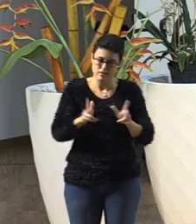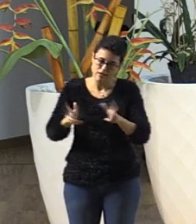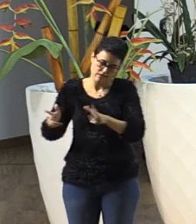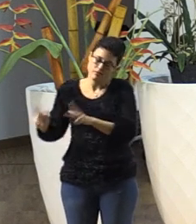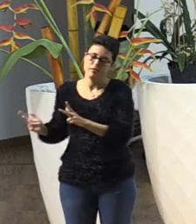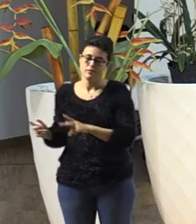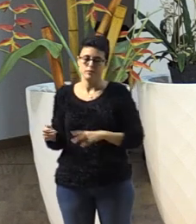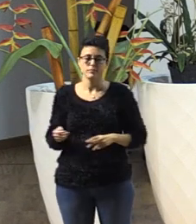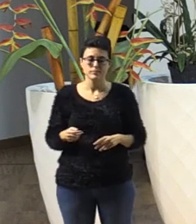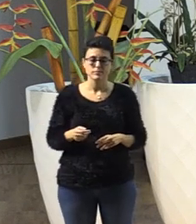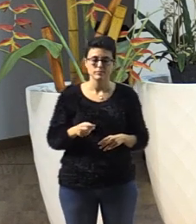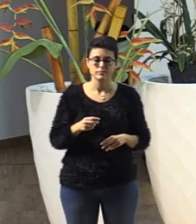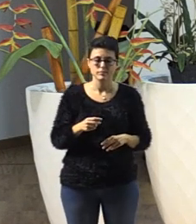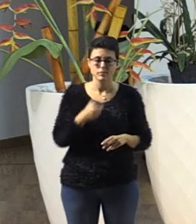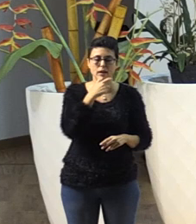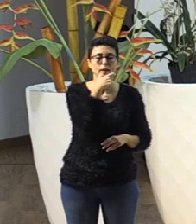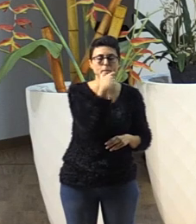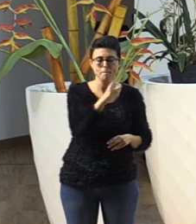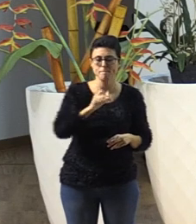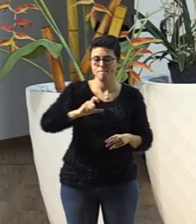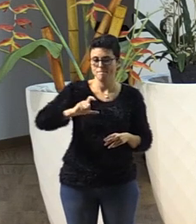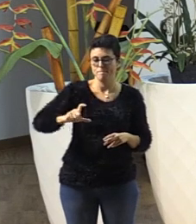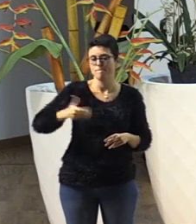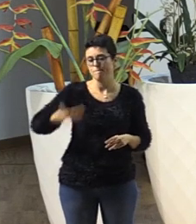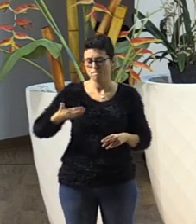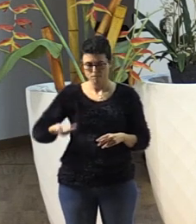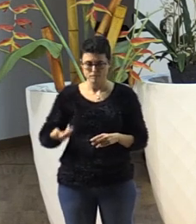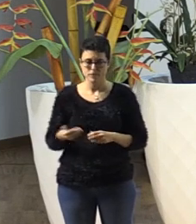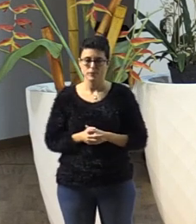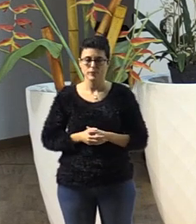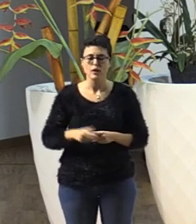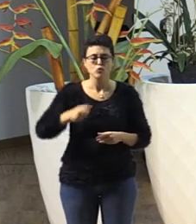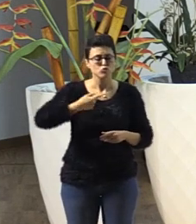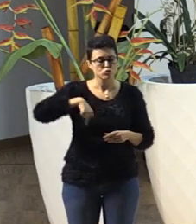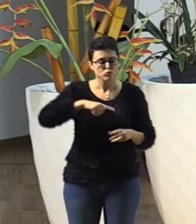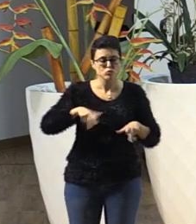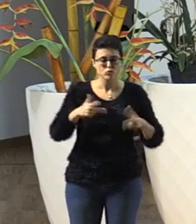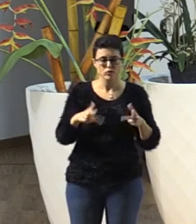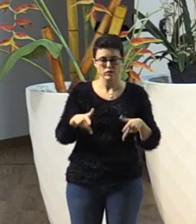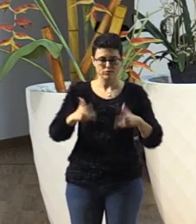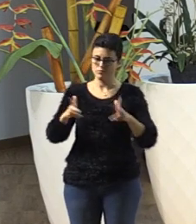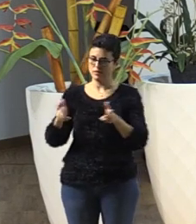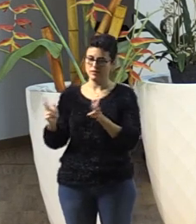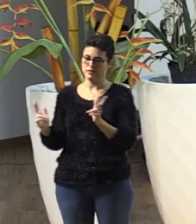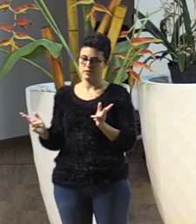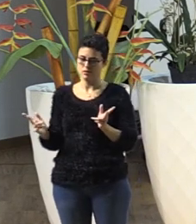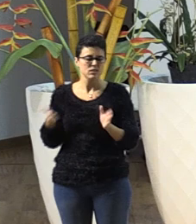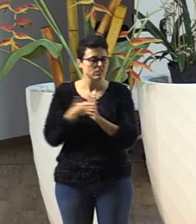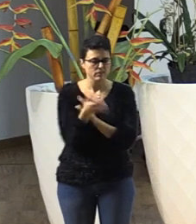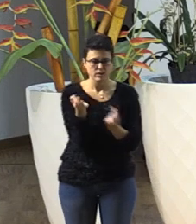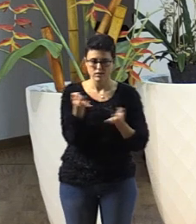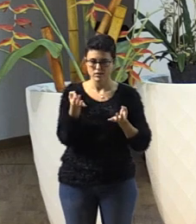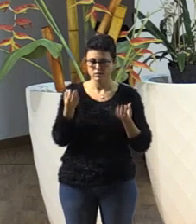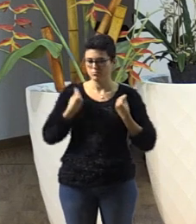gran palabra, es una gran palabrota, pero hemos de tener presente que vivimos en una sociedad neoliberal y qué significa vivir en una sociedad neoliberal. Yo